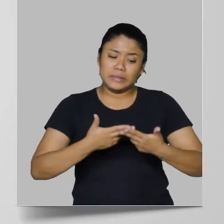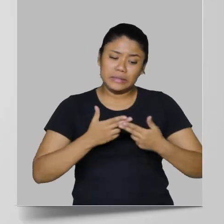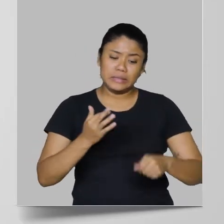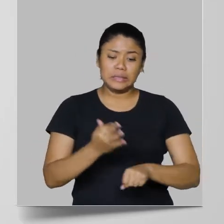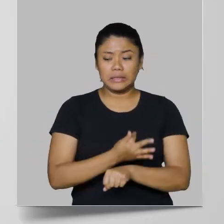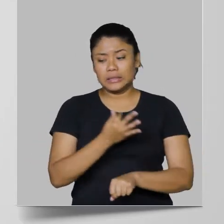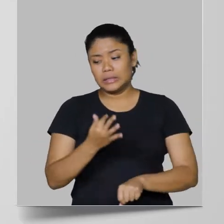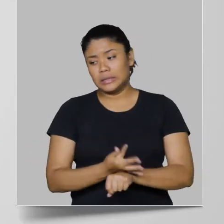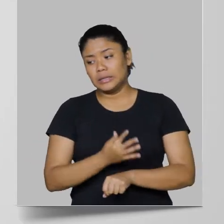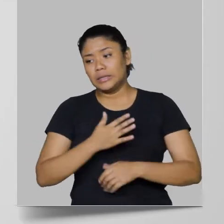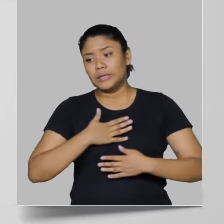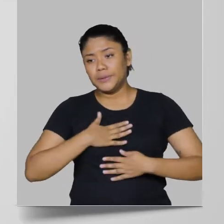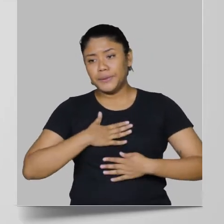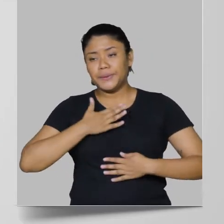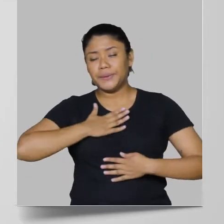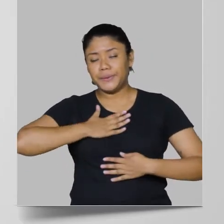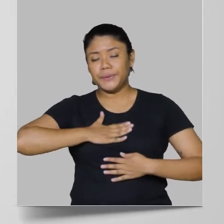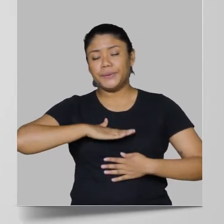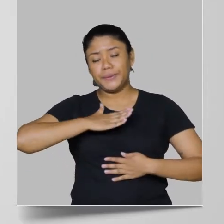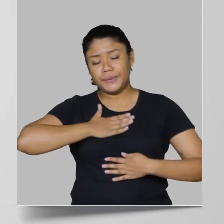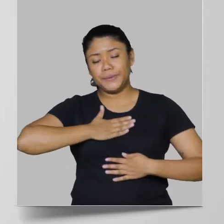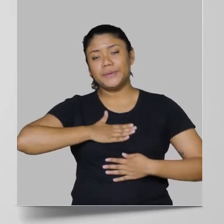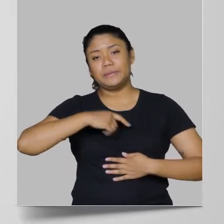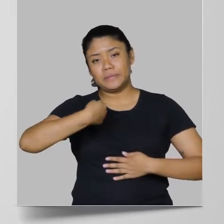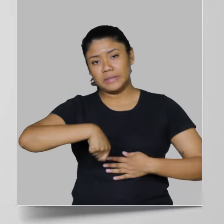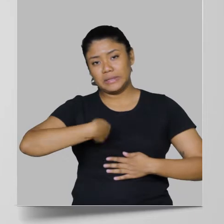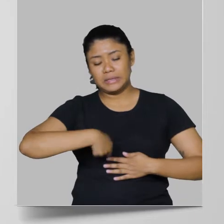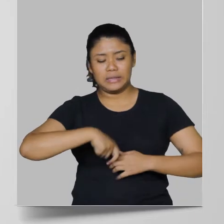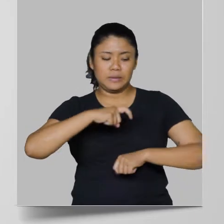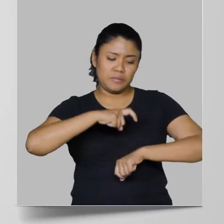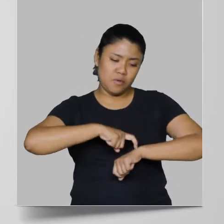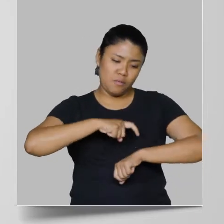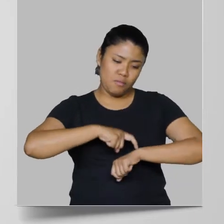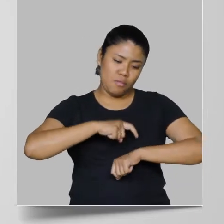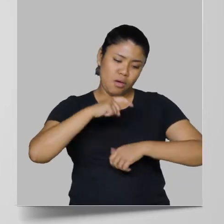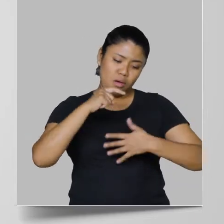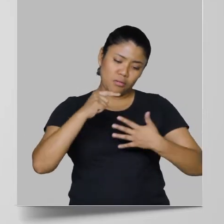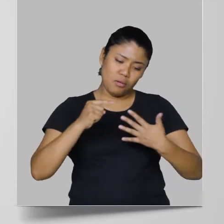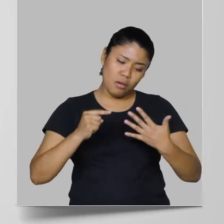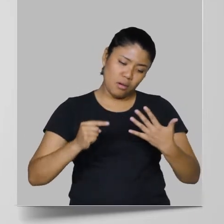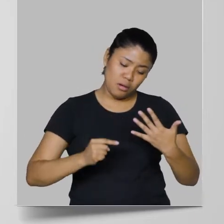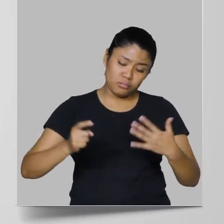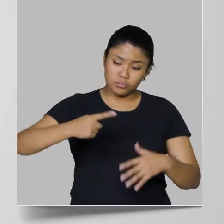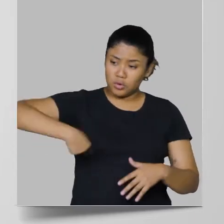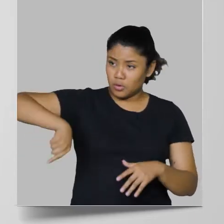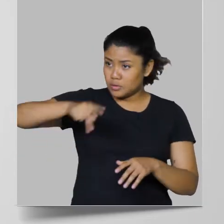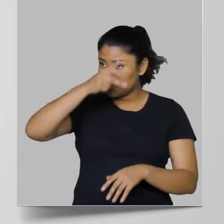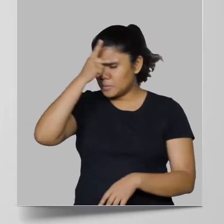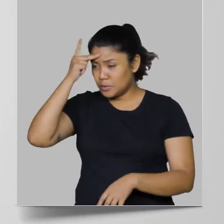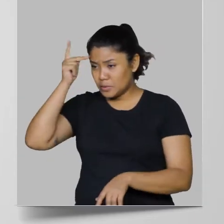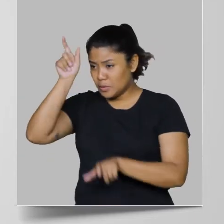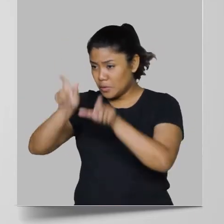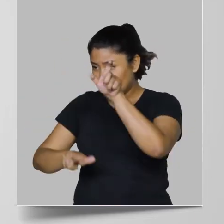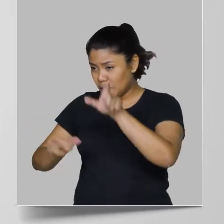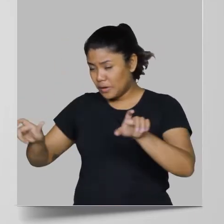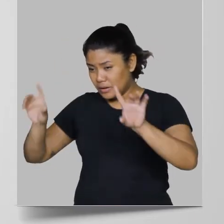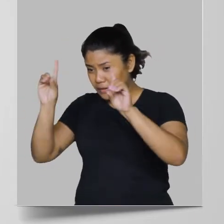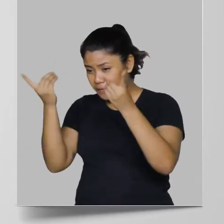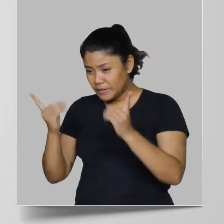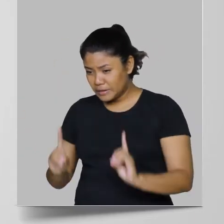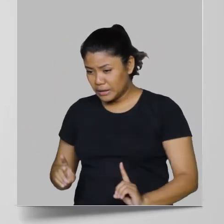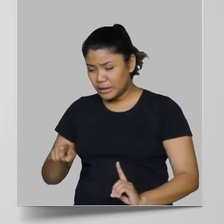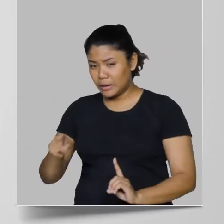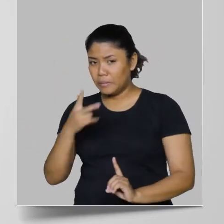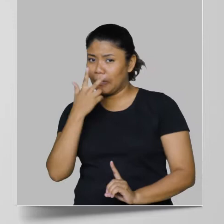São situações em que nós, pessoas com deficiência, somos taxadas de que